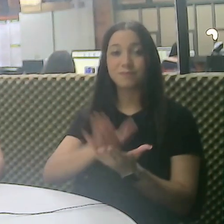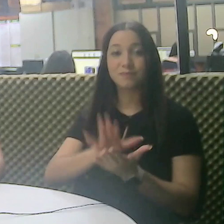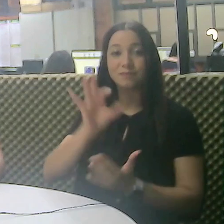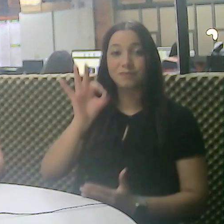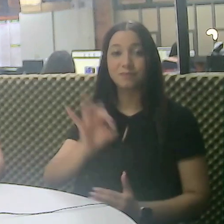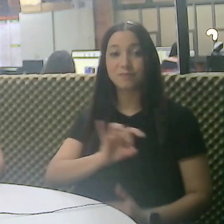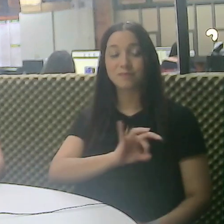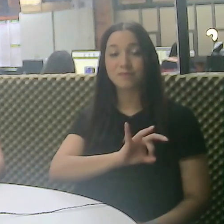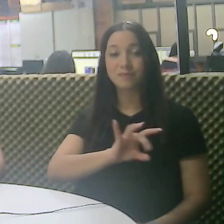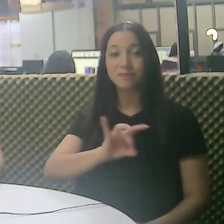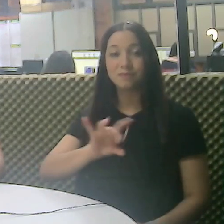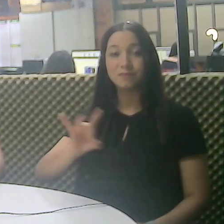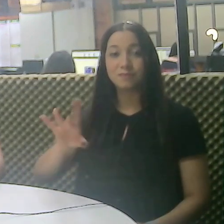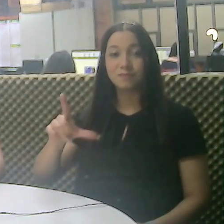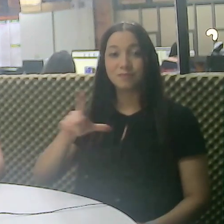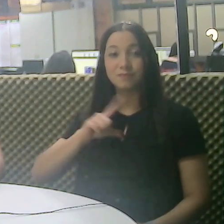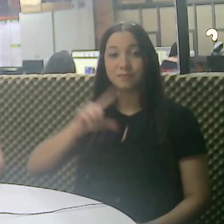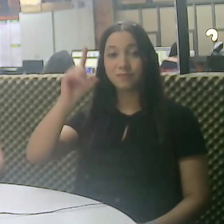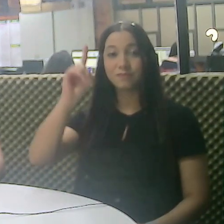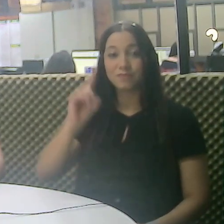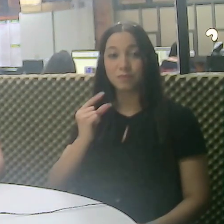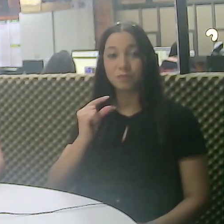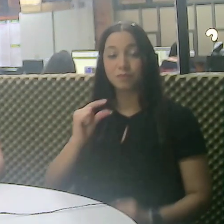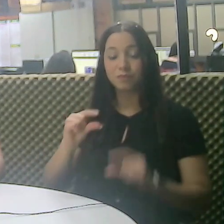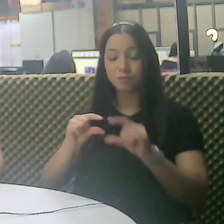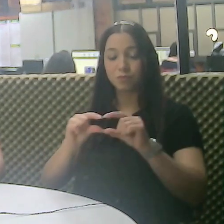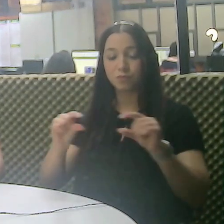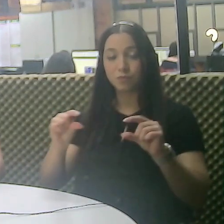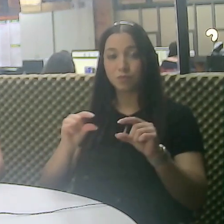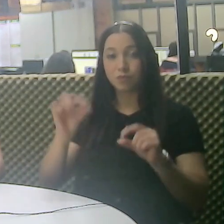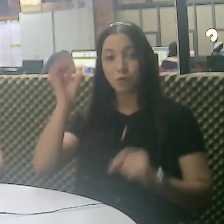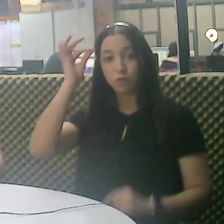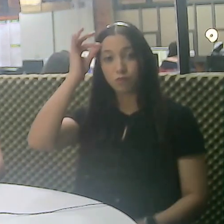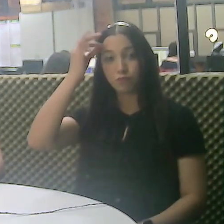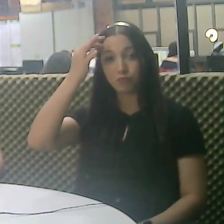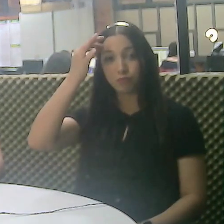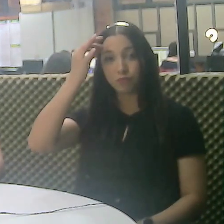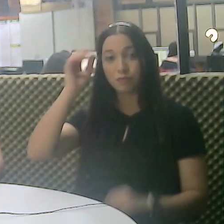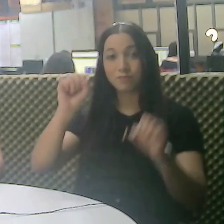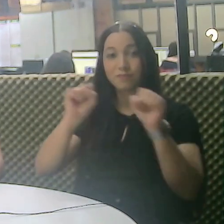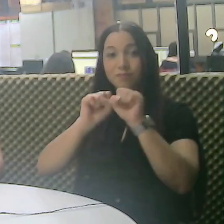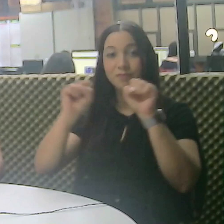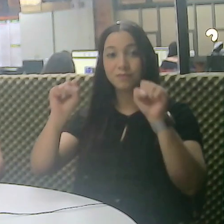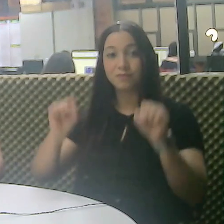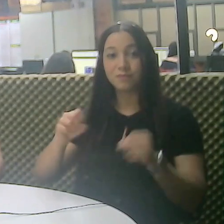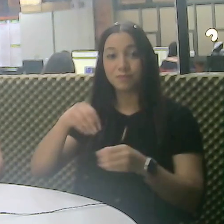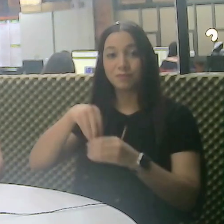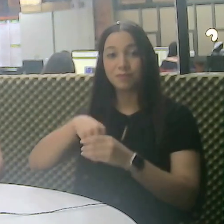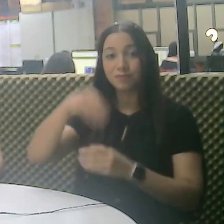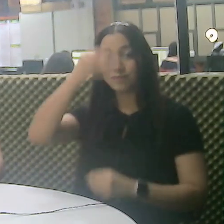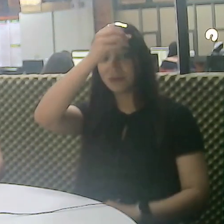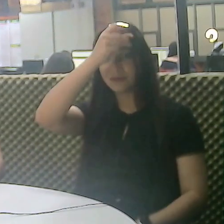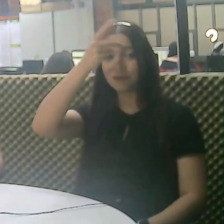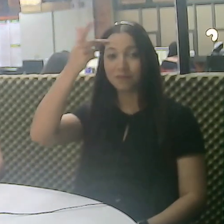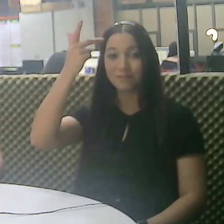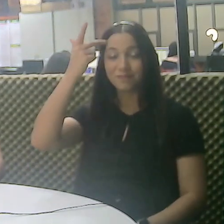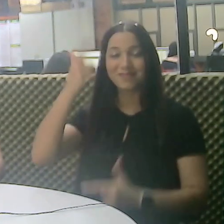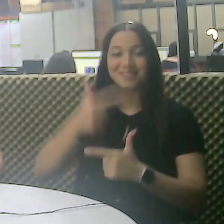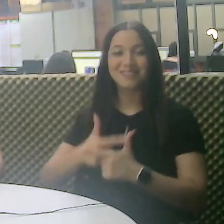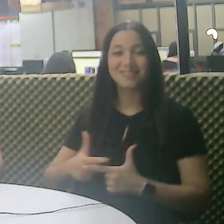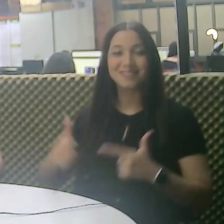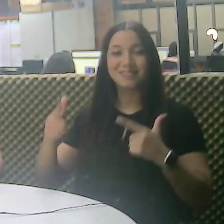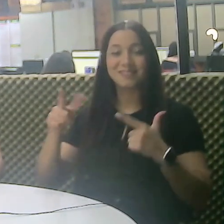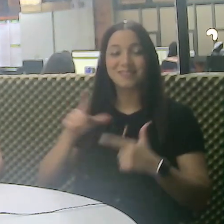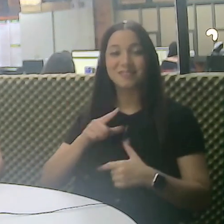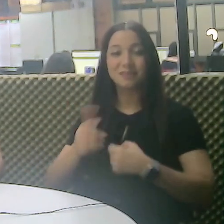nota fiscal eletrônica dá direito a um bilhete, que é gerado automaticamente pelo sistema interno da Prefeitura. Os sorteios são feitos